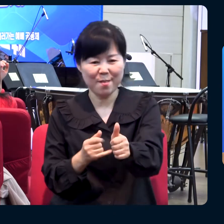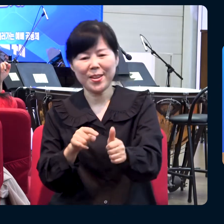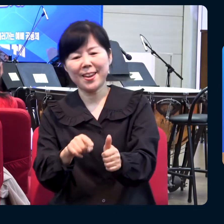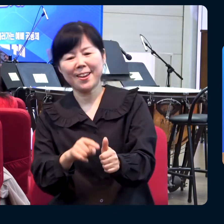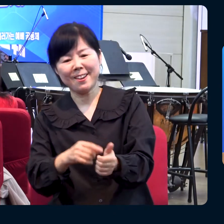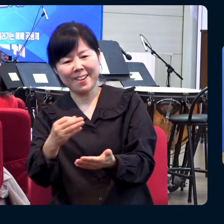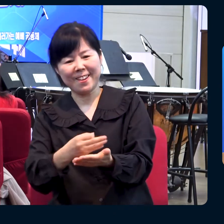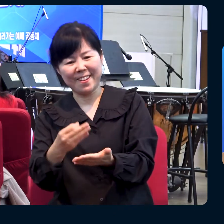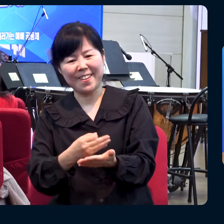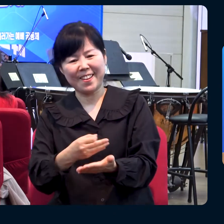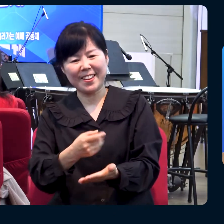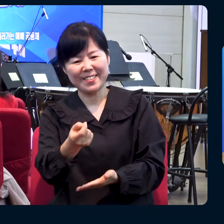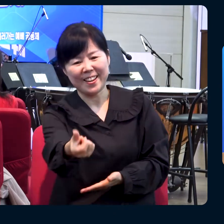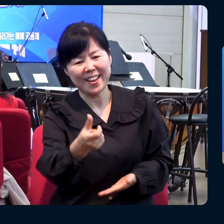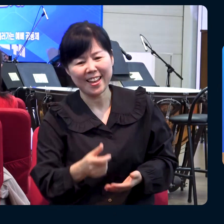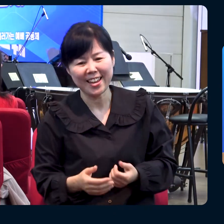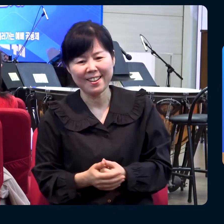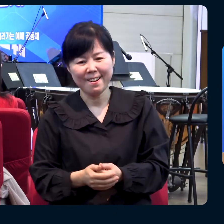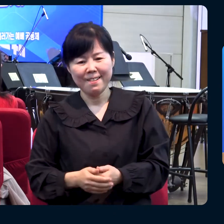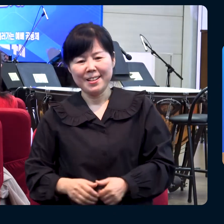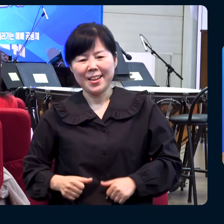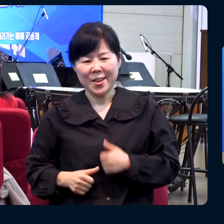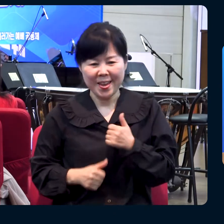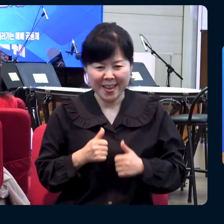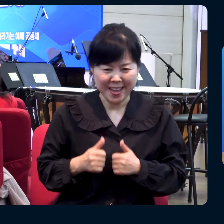돈도 못 버는 게 밥은 진짜 많이 먹는다고.